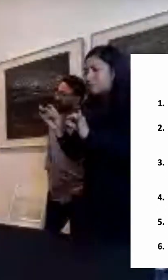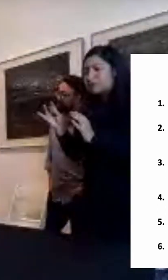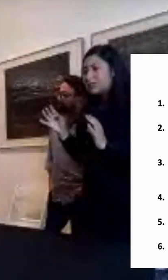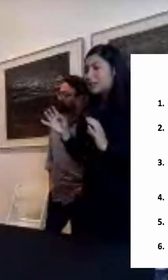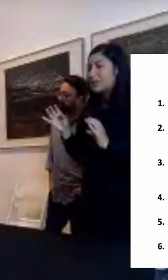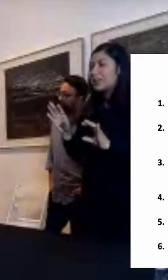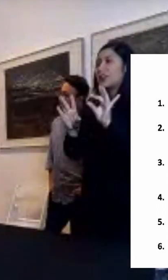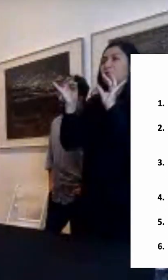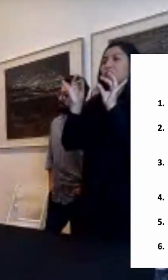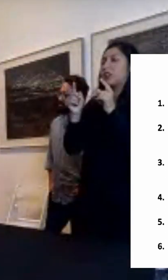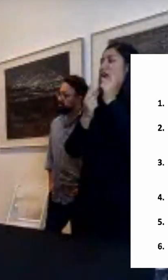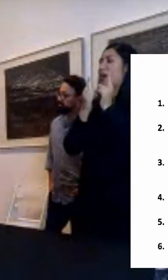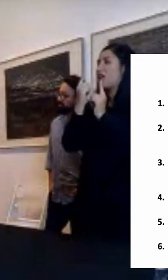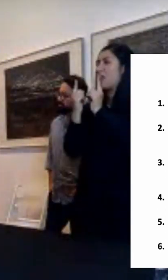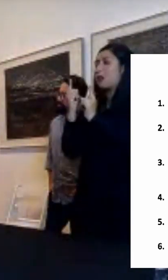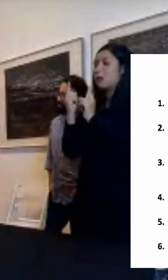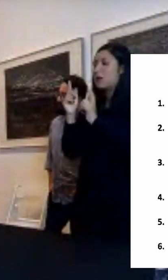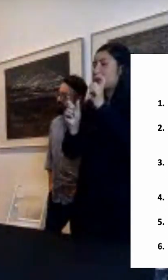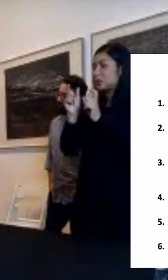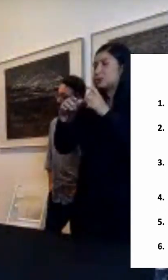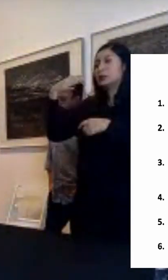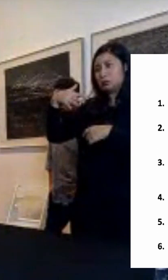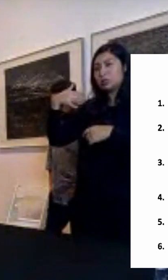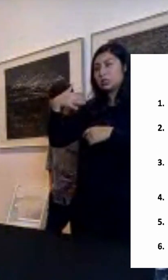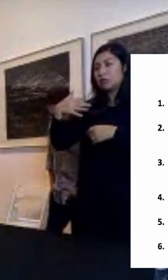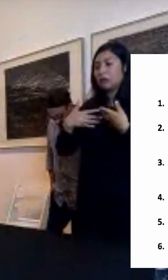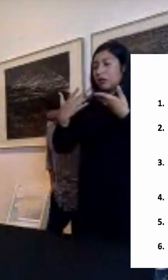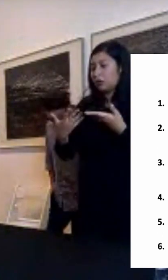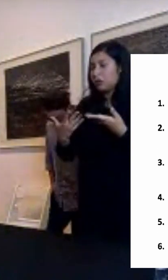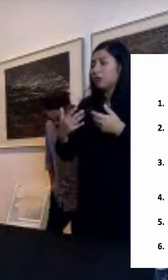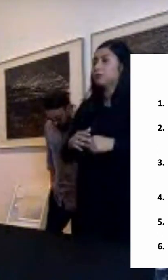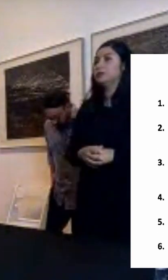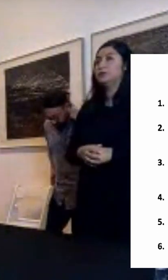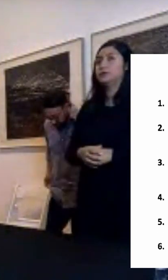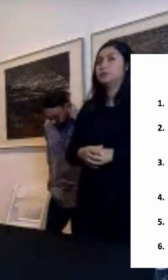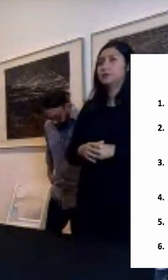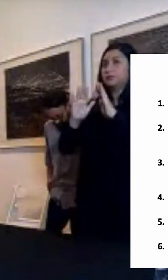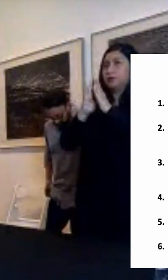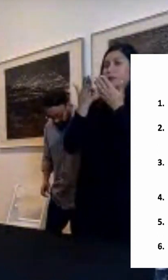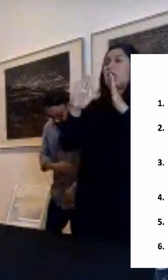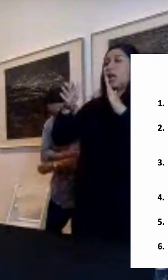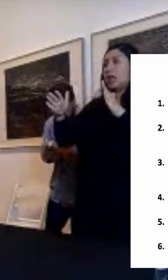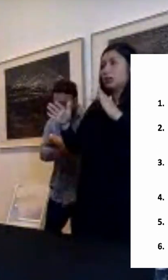una de las personas fuese importante y que estuvieron cuando las cartografías de la vida básicamente